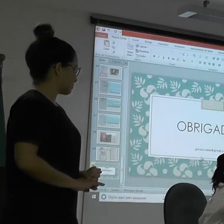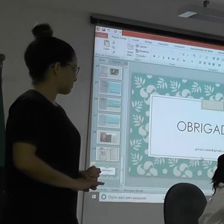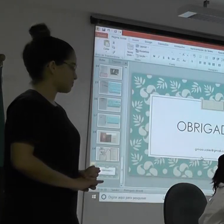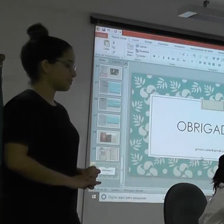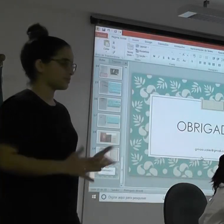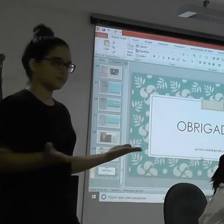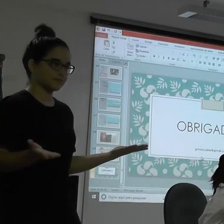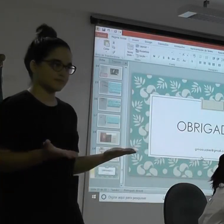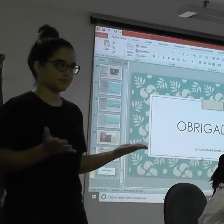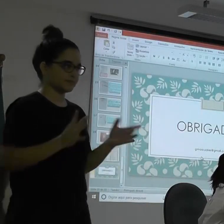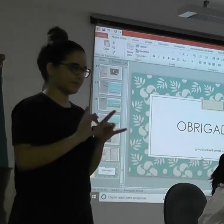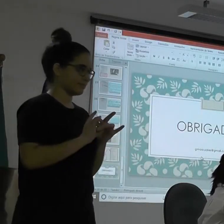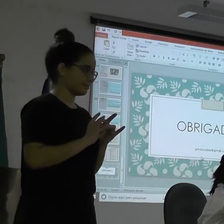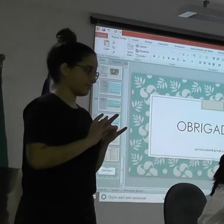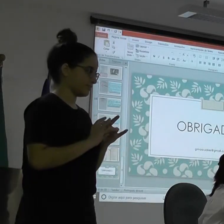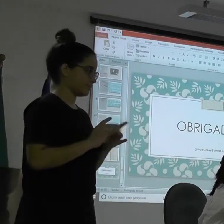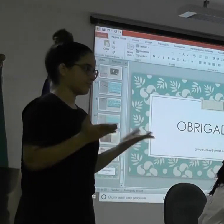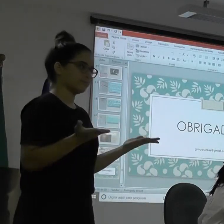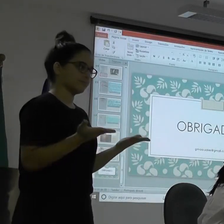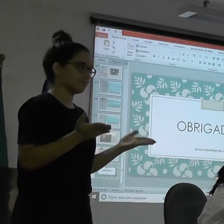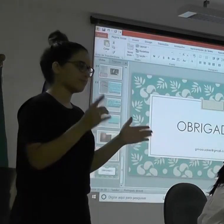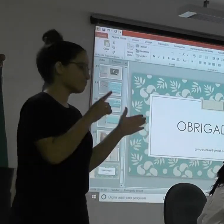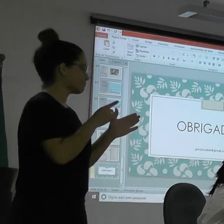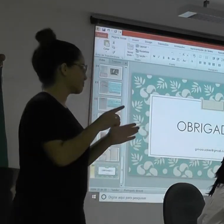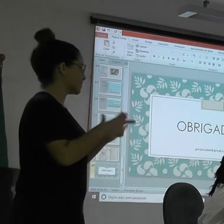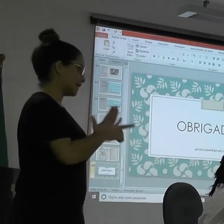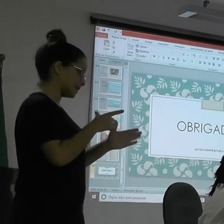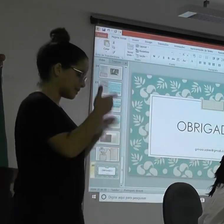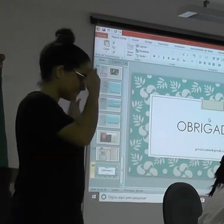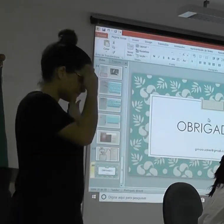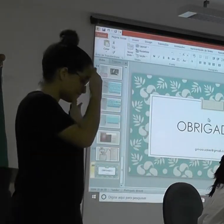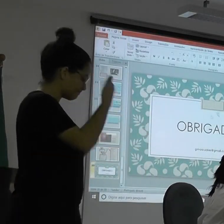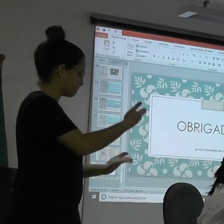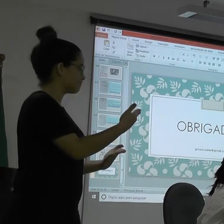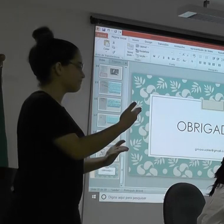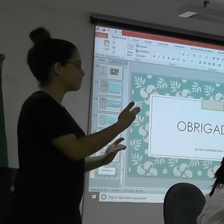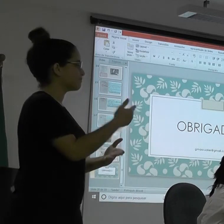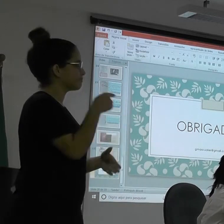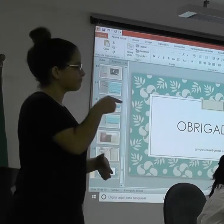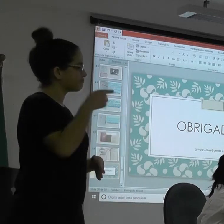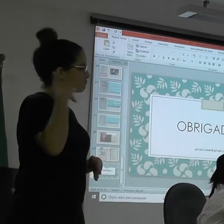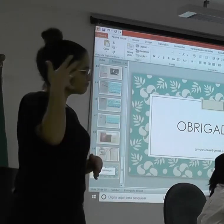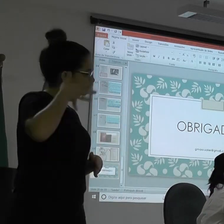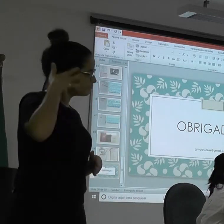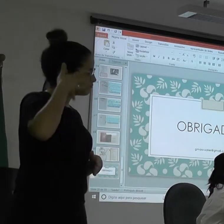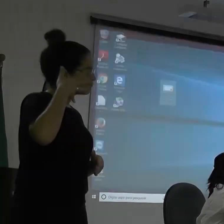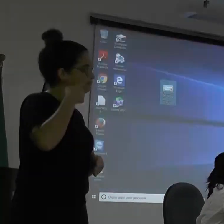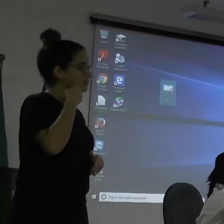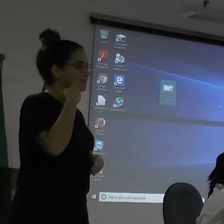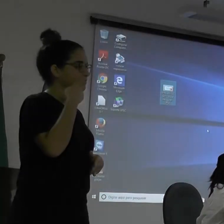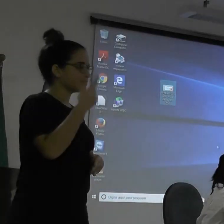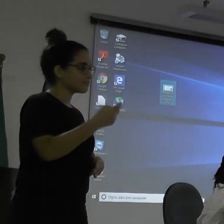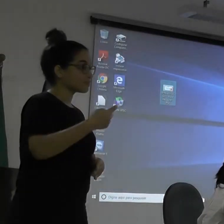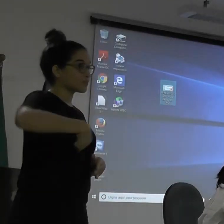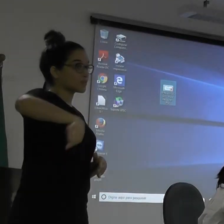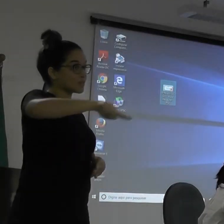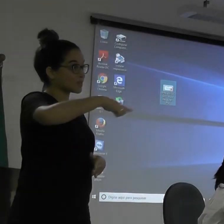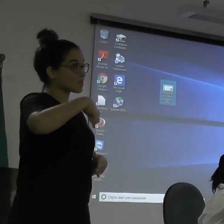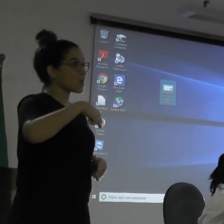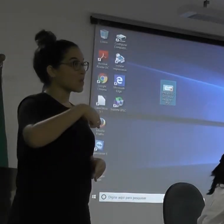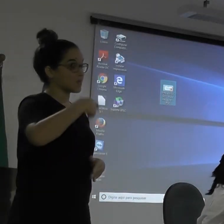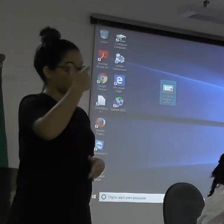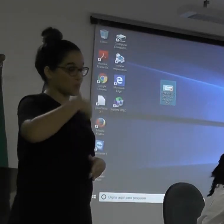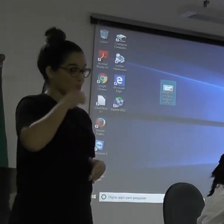Vou passar a palavra agora às perguntas. Obrigada pela fala. É muito interessante. Ainda somos